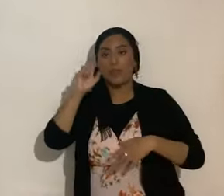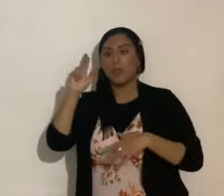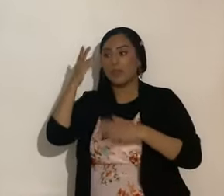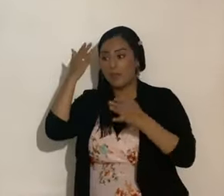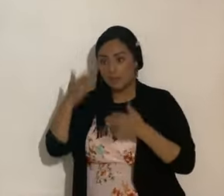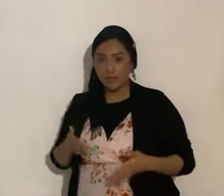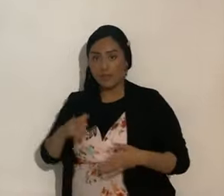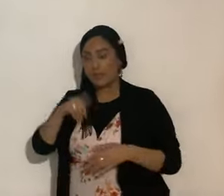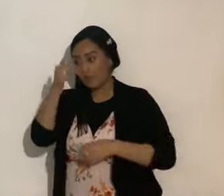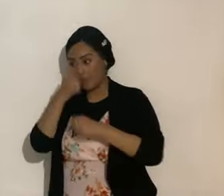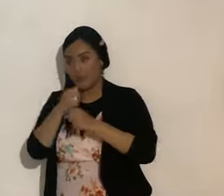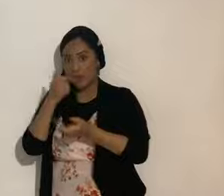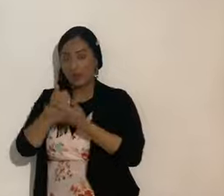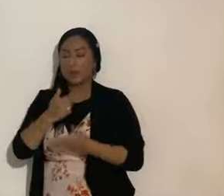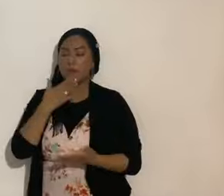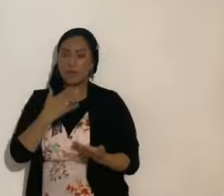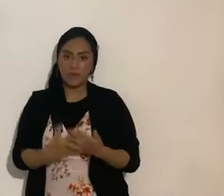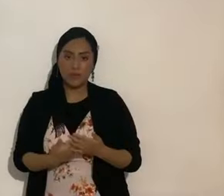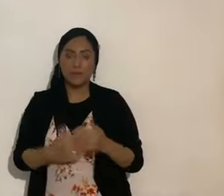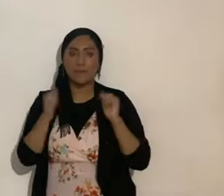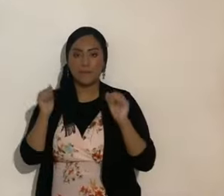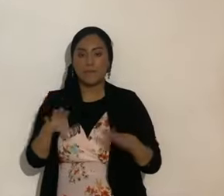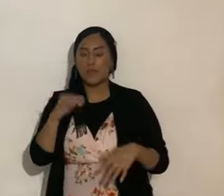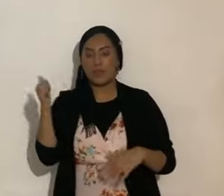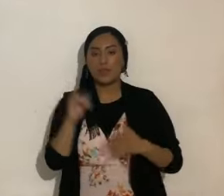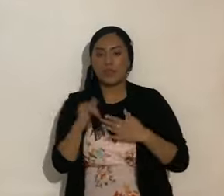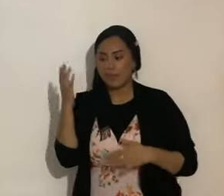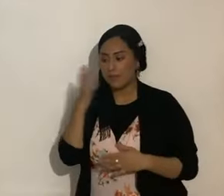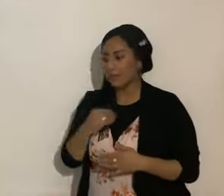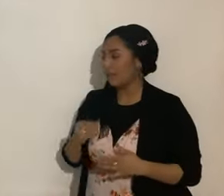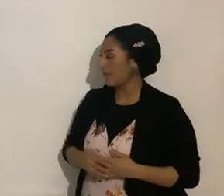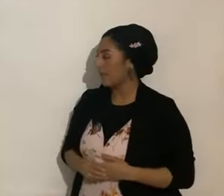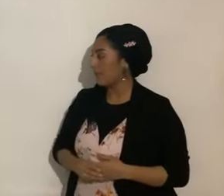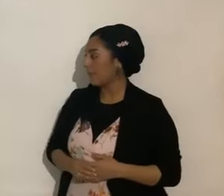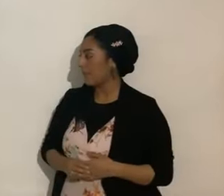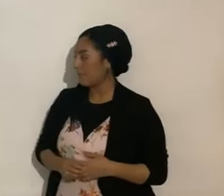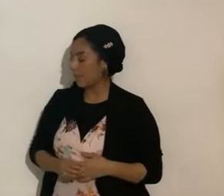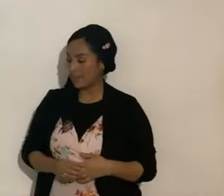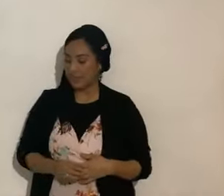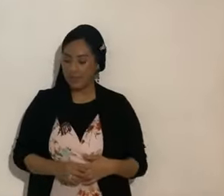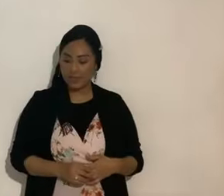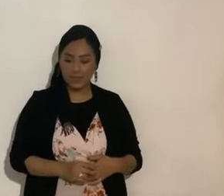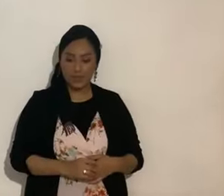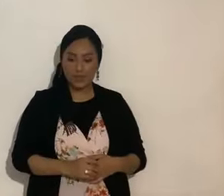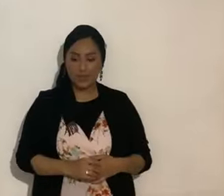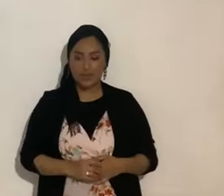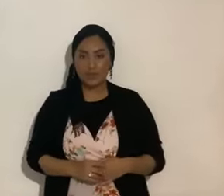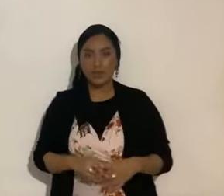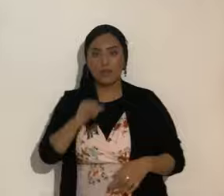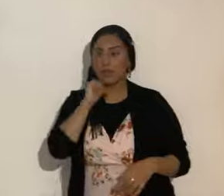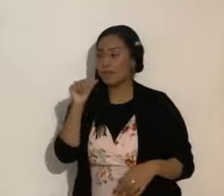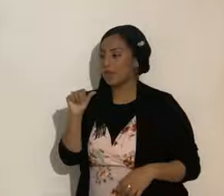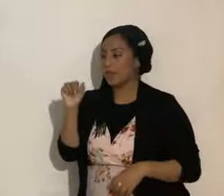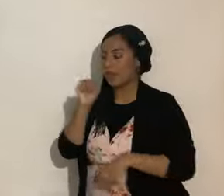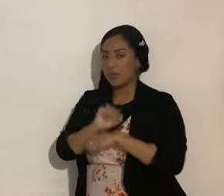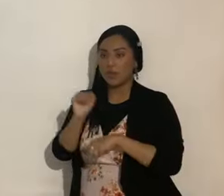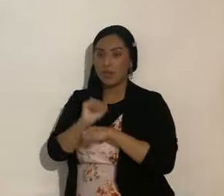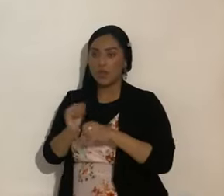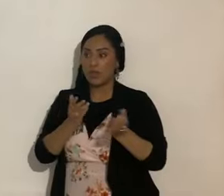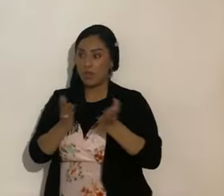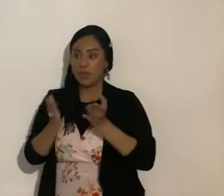otros hermanos ayudan, qué bueno, bendicen a otros. Eso es muy bonito, eso es muy bueno, es lo que quiere el Eterno. Pero no trabajar en la